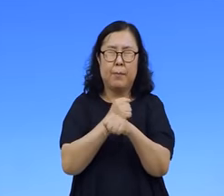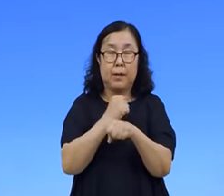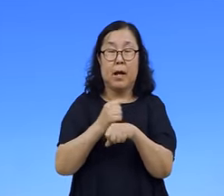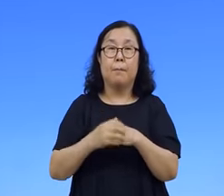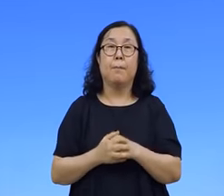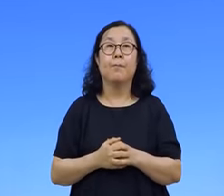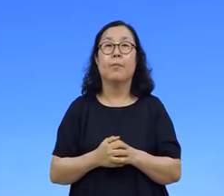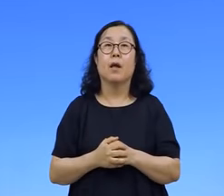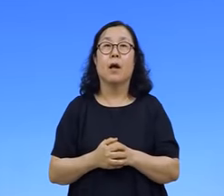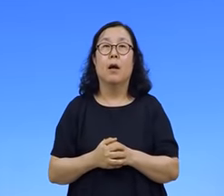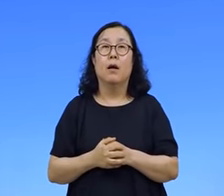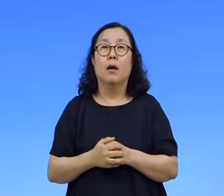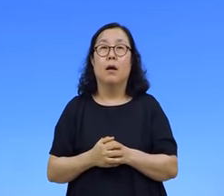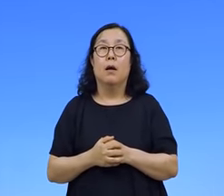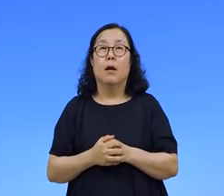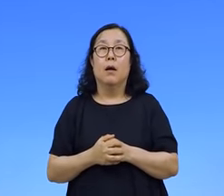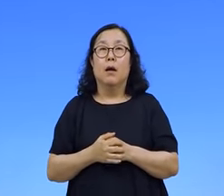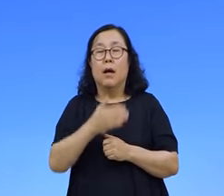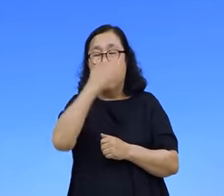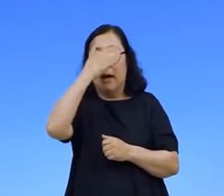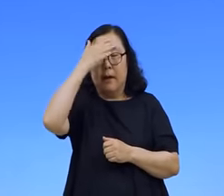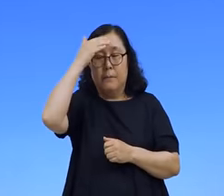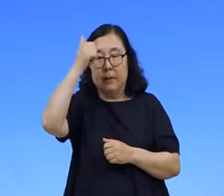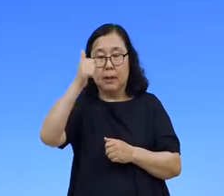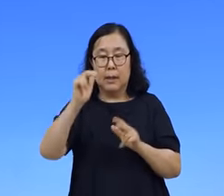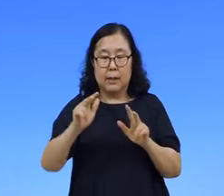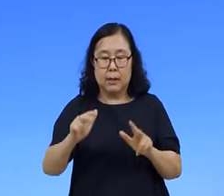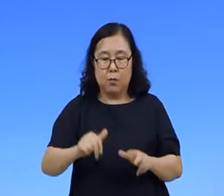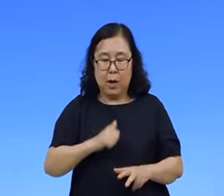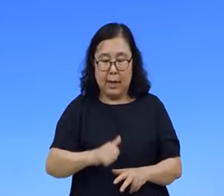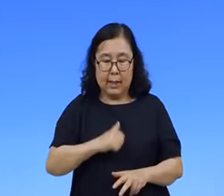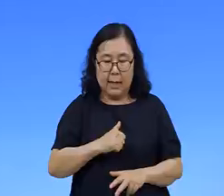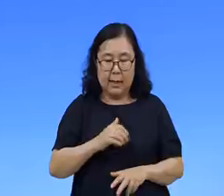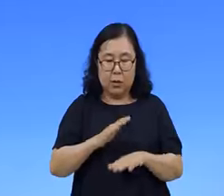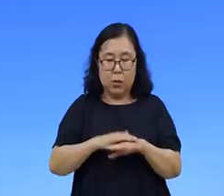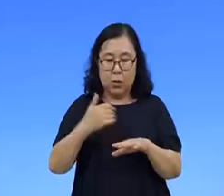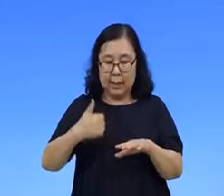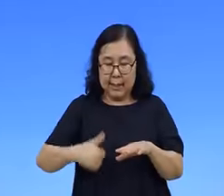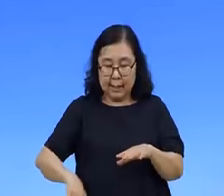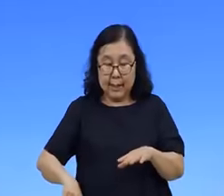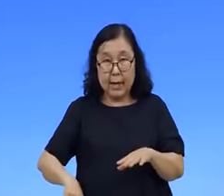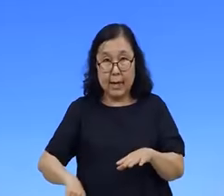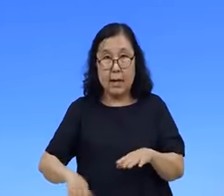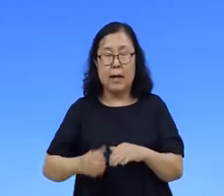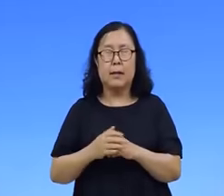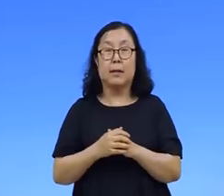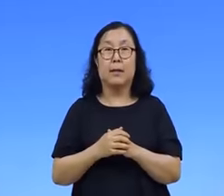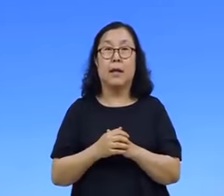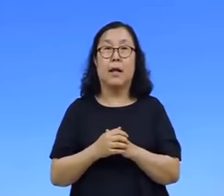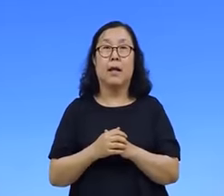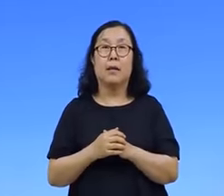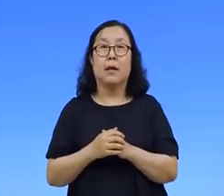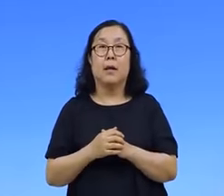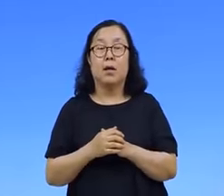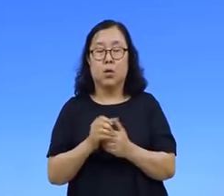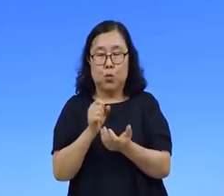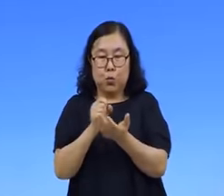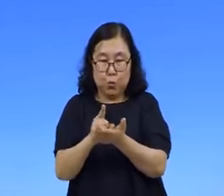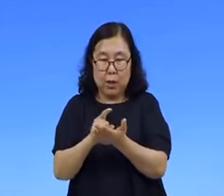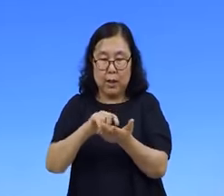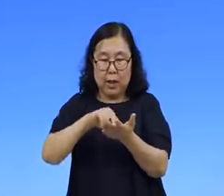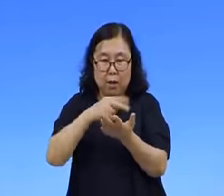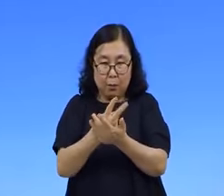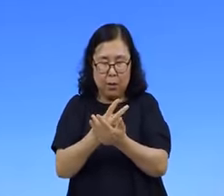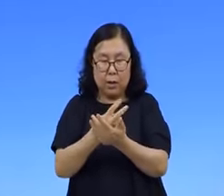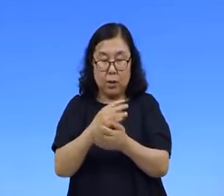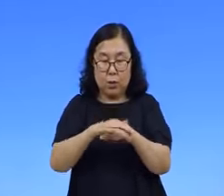내용을 한번 들어보세요. 할아버지가 지금 화가 나 있는 그 축구하다가 발에 걸려 넘어진 그